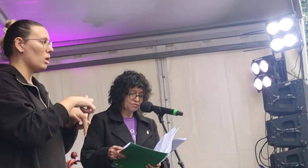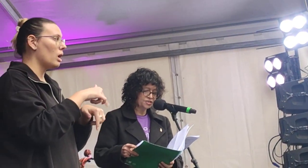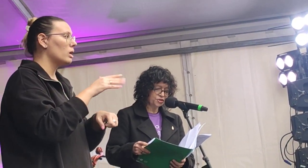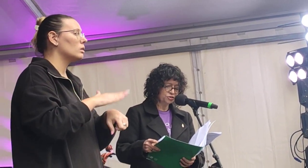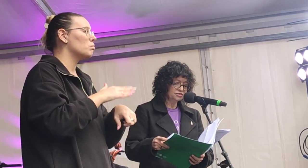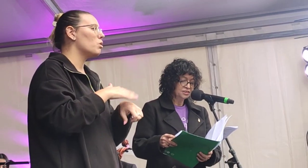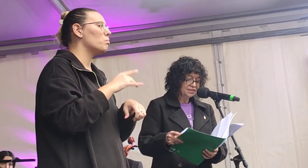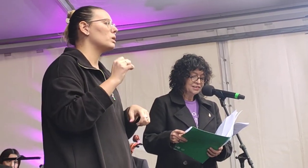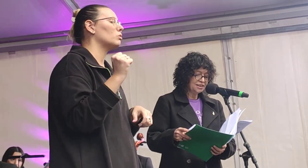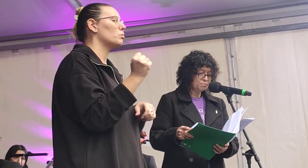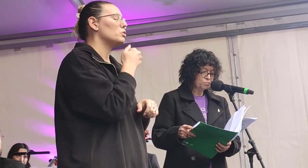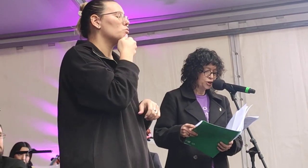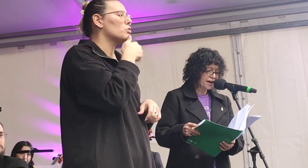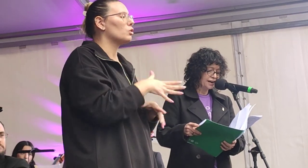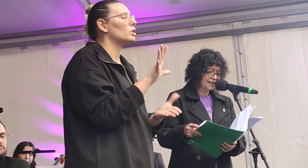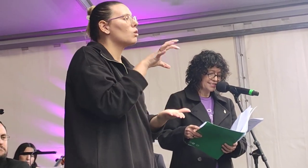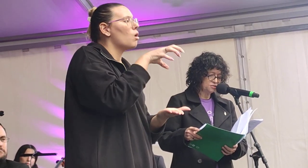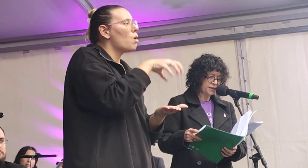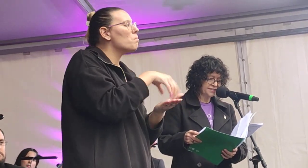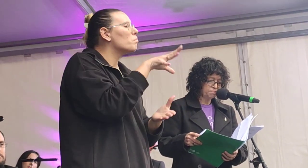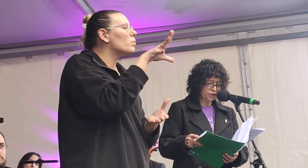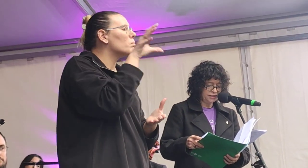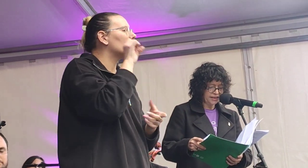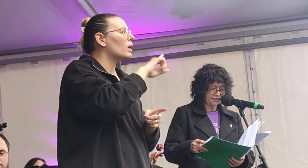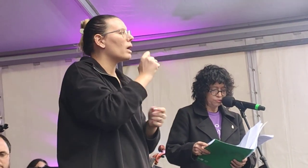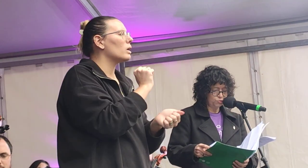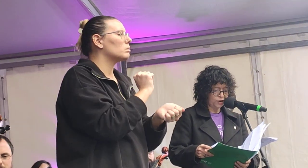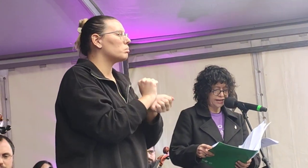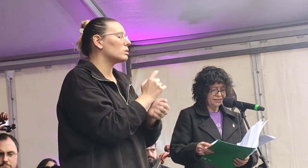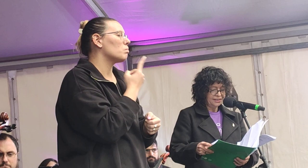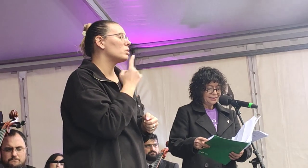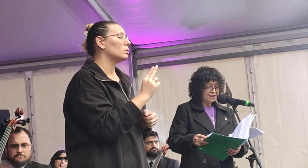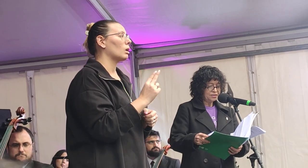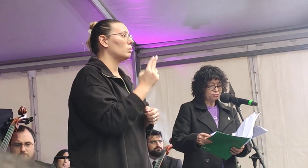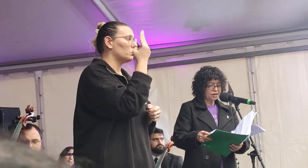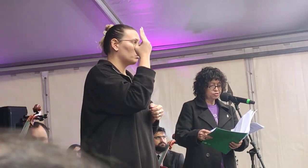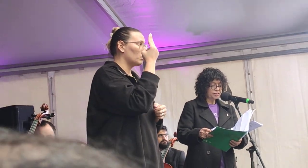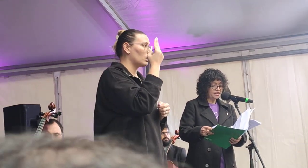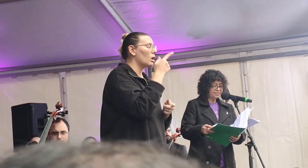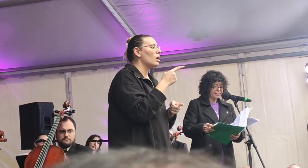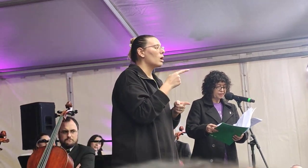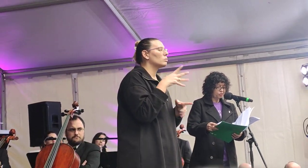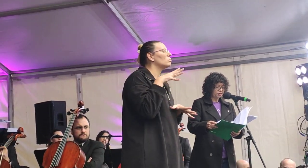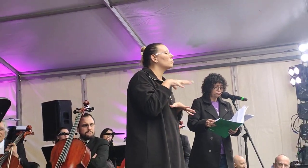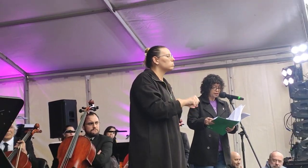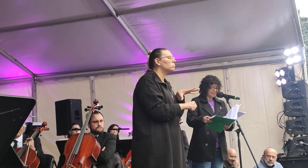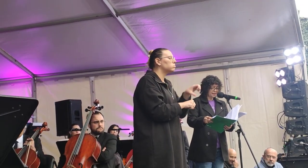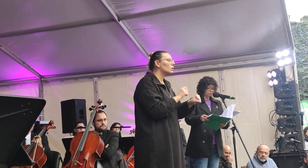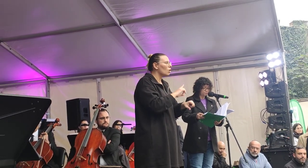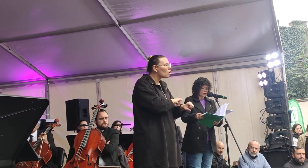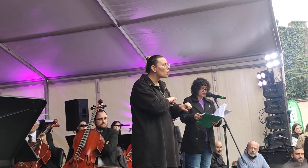histórica inauguración del memorial a las expresas políticas del Uruguay. Es una conquista que